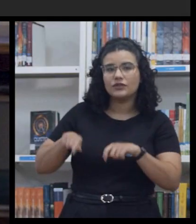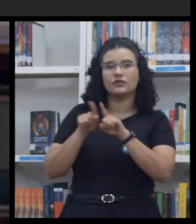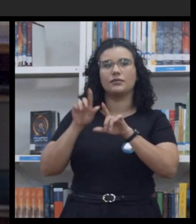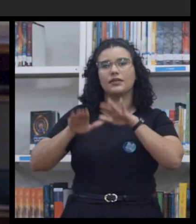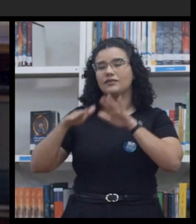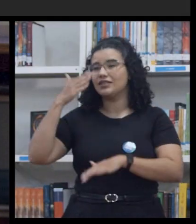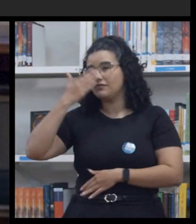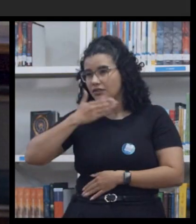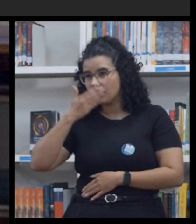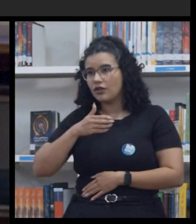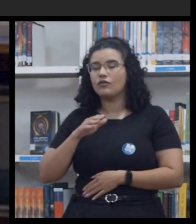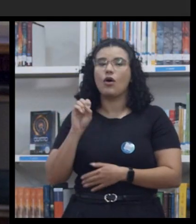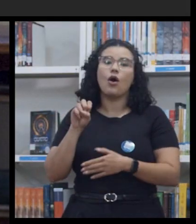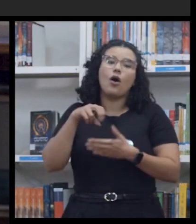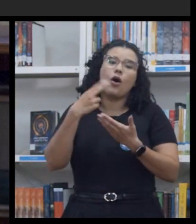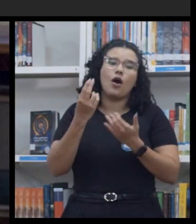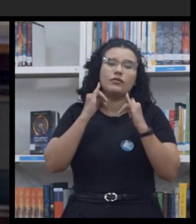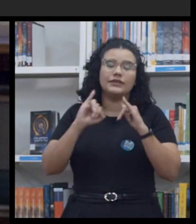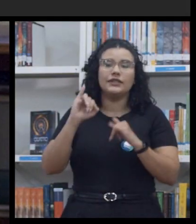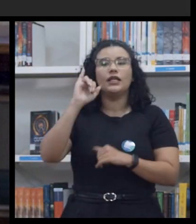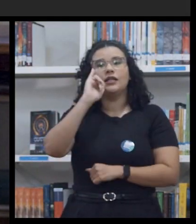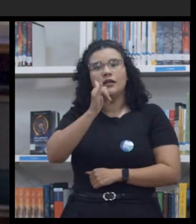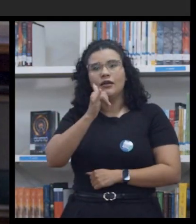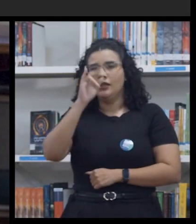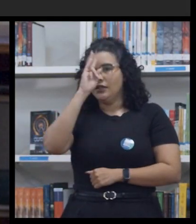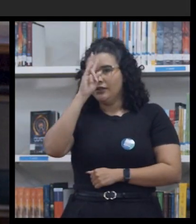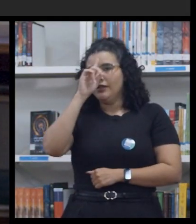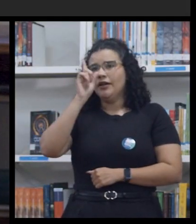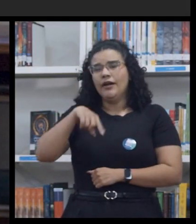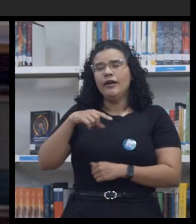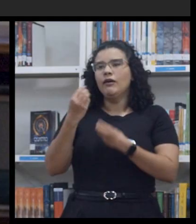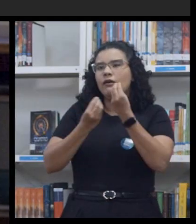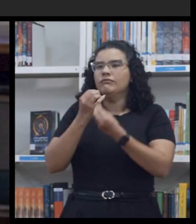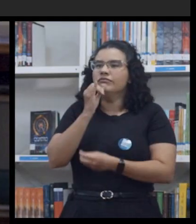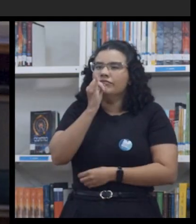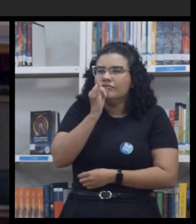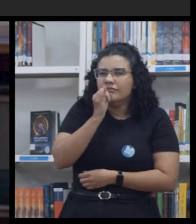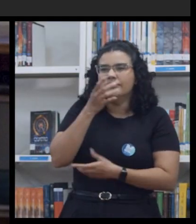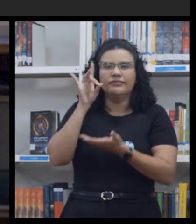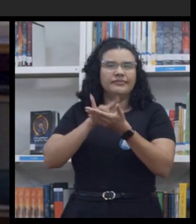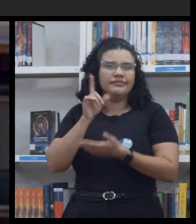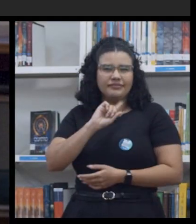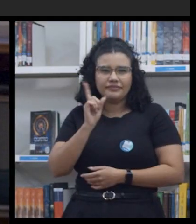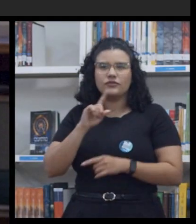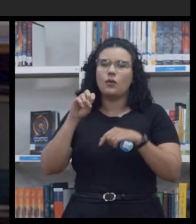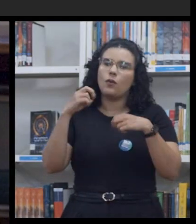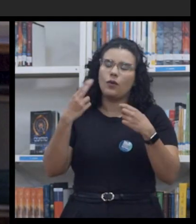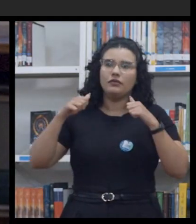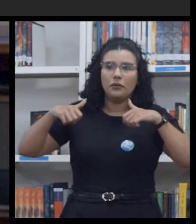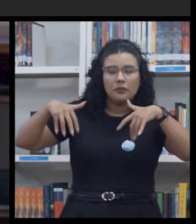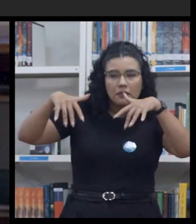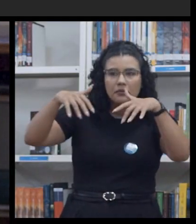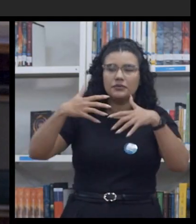Ou, se for uma narrativa, se for um roteiro fantasioso, fictício,